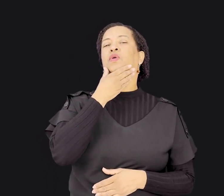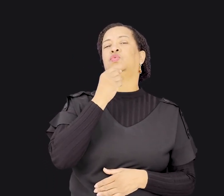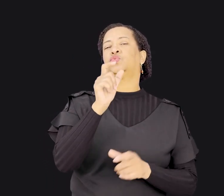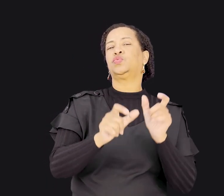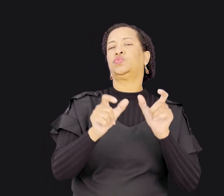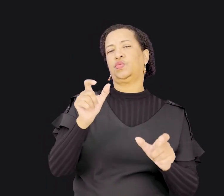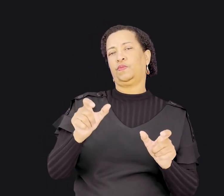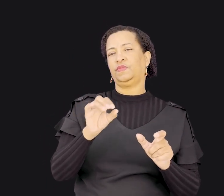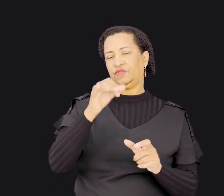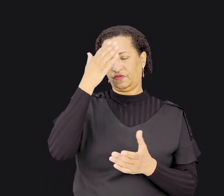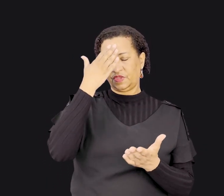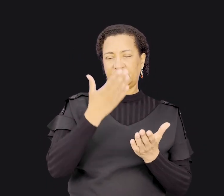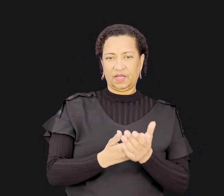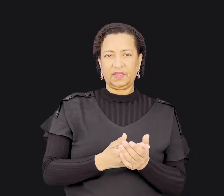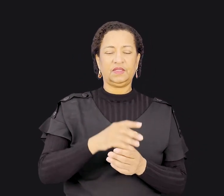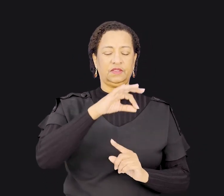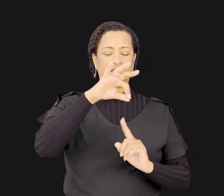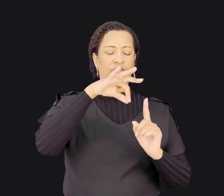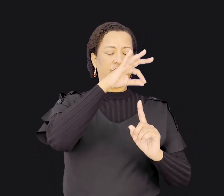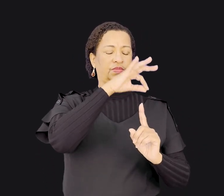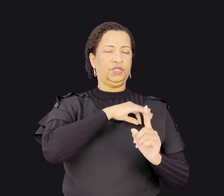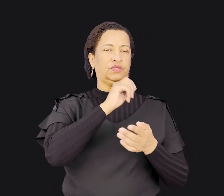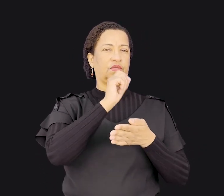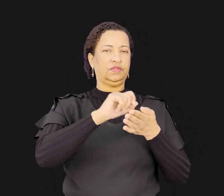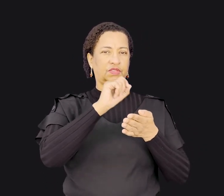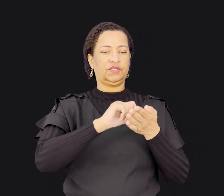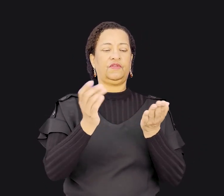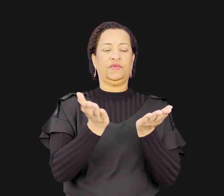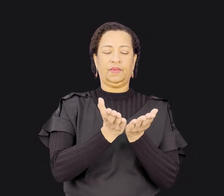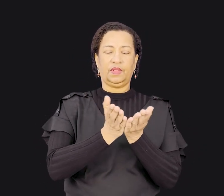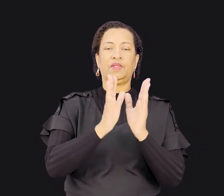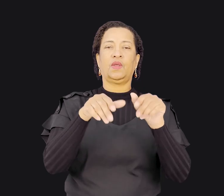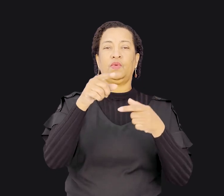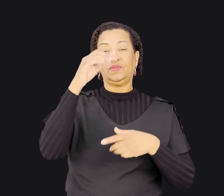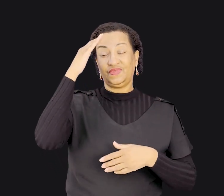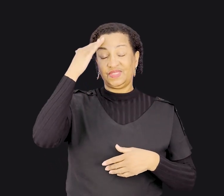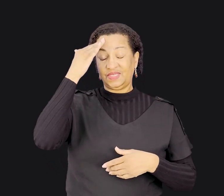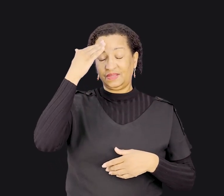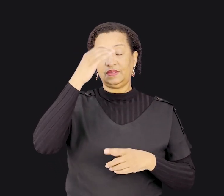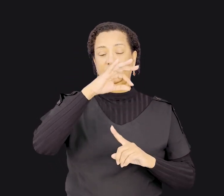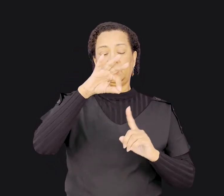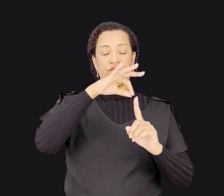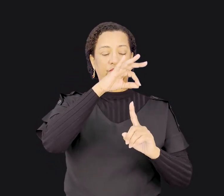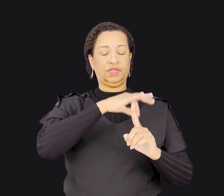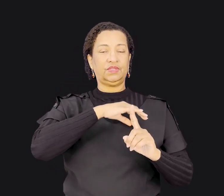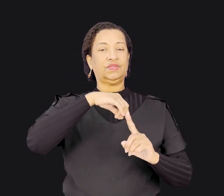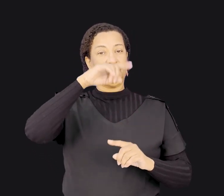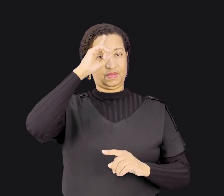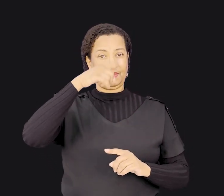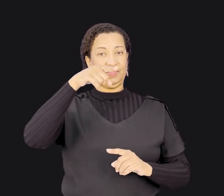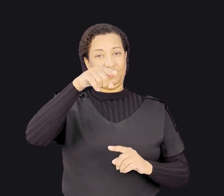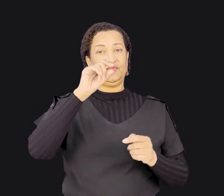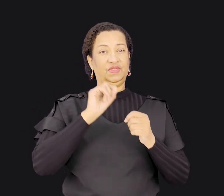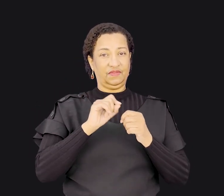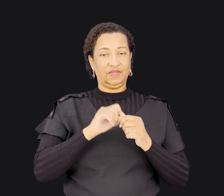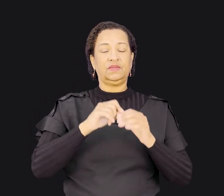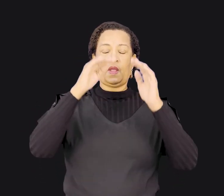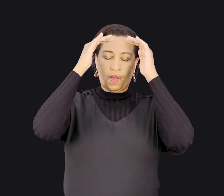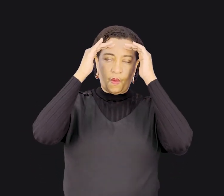Espírito Santo escreveu as Escrituras, quando você entender o que o Espírito Santo está mandando você fazer, obedeça e aplique as Escrituras na